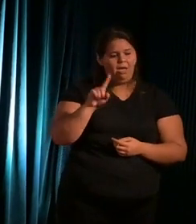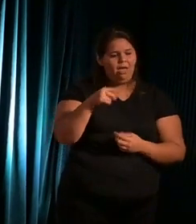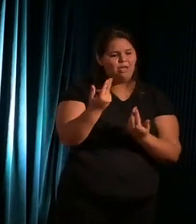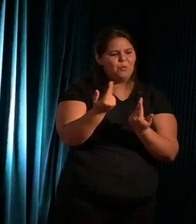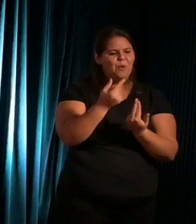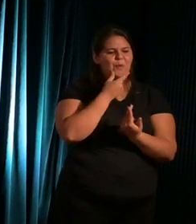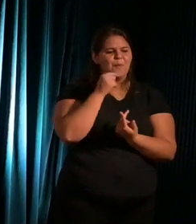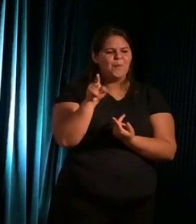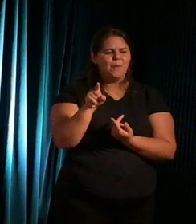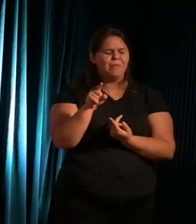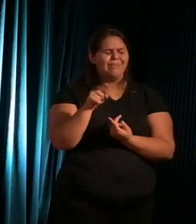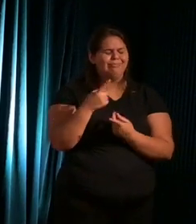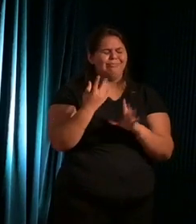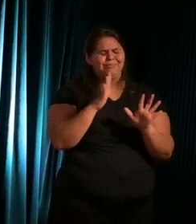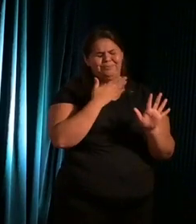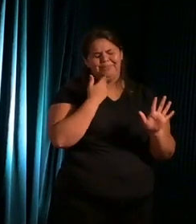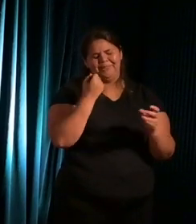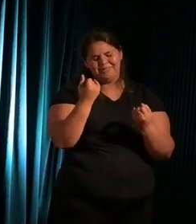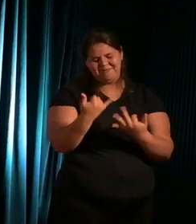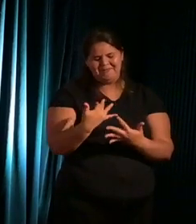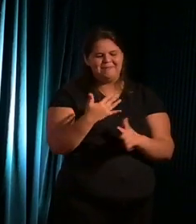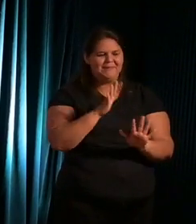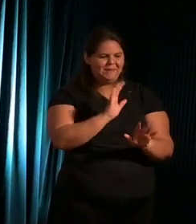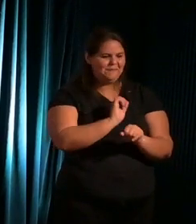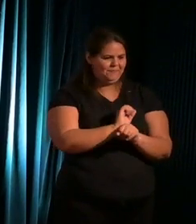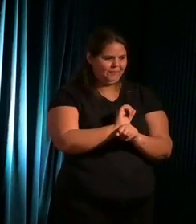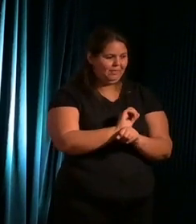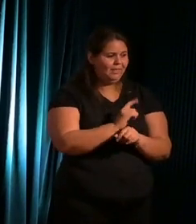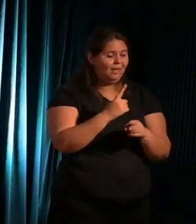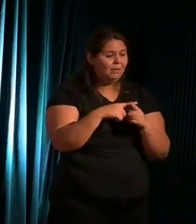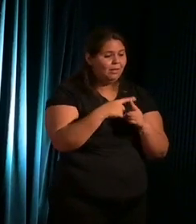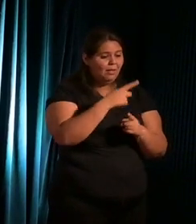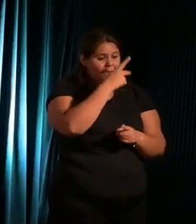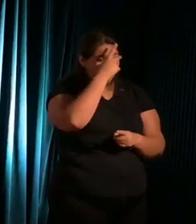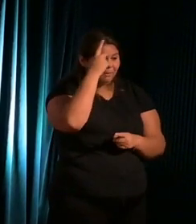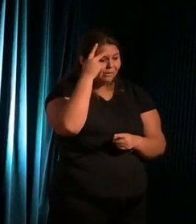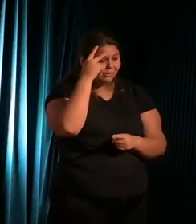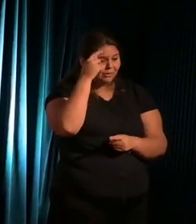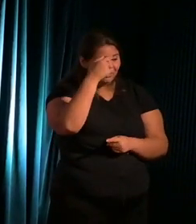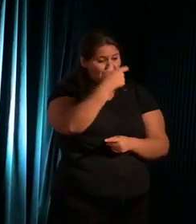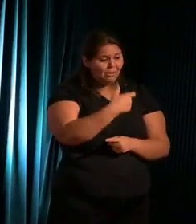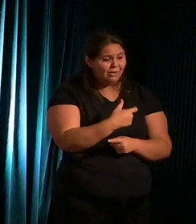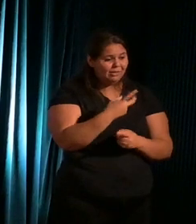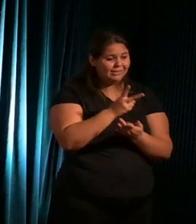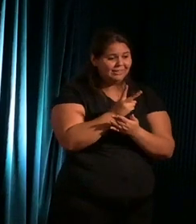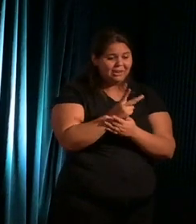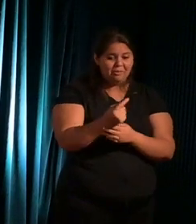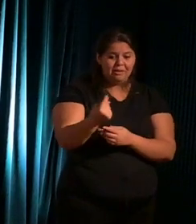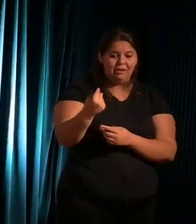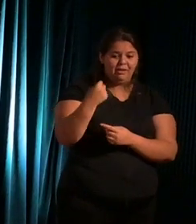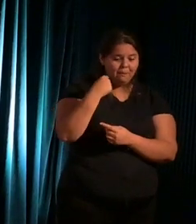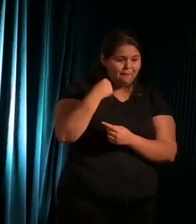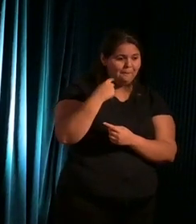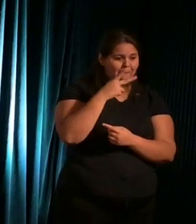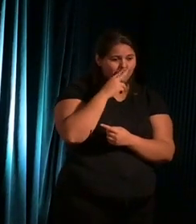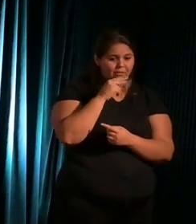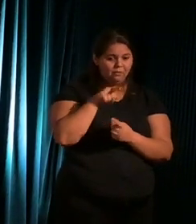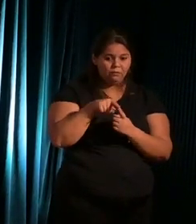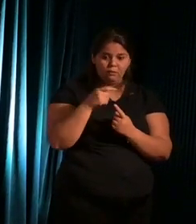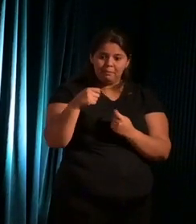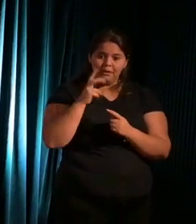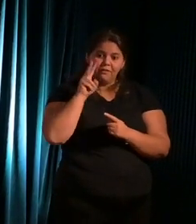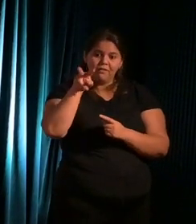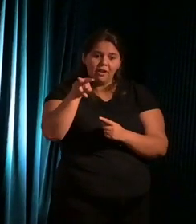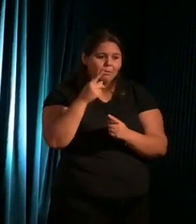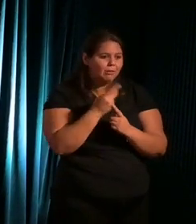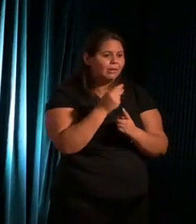Né? É, assim como é essa pessoa que fica apontando pra gente quem, pra onde a gente tem que olhar.